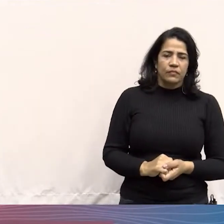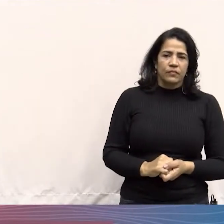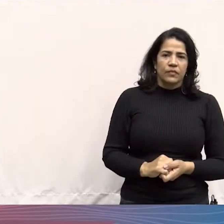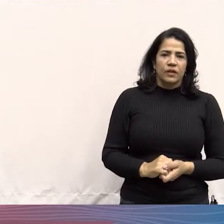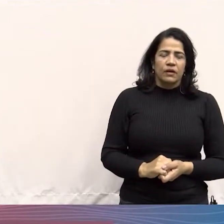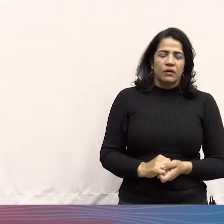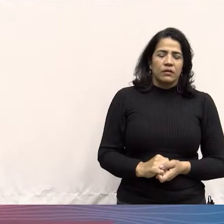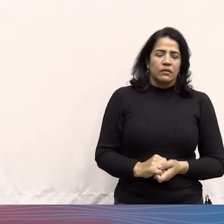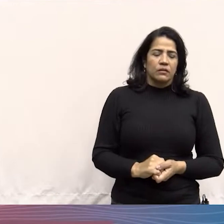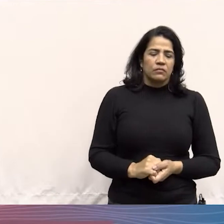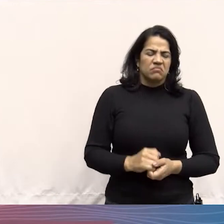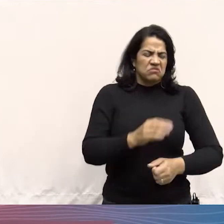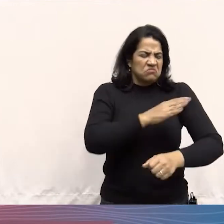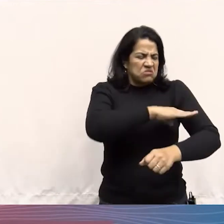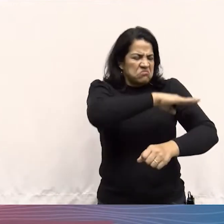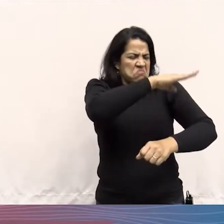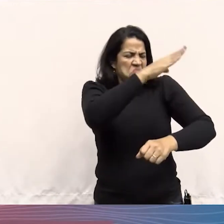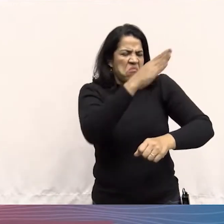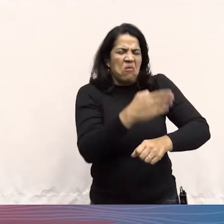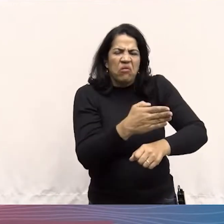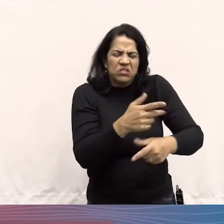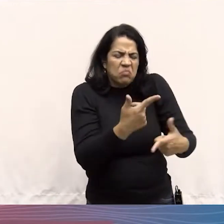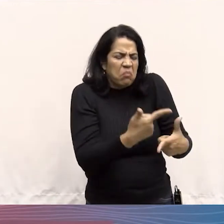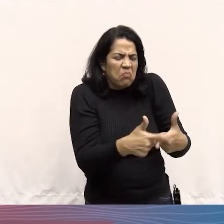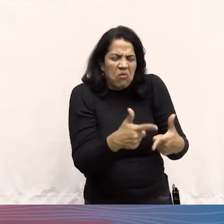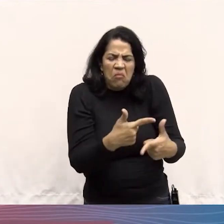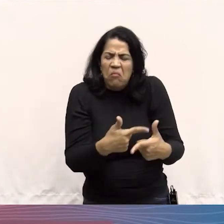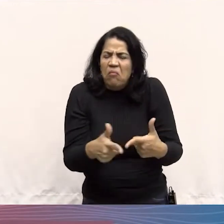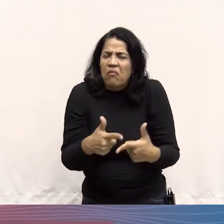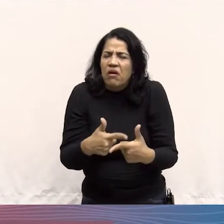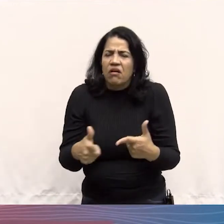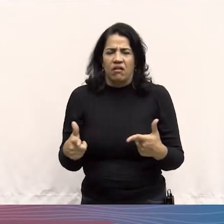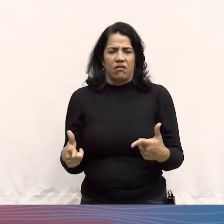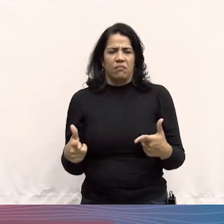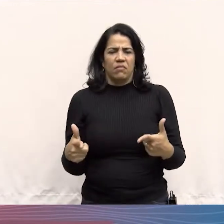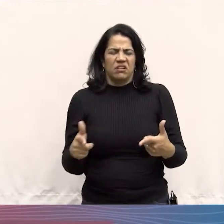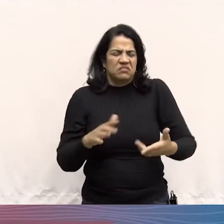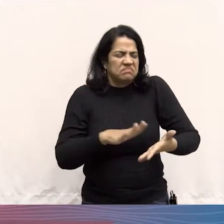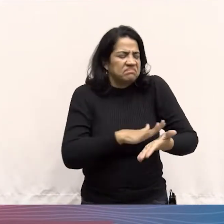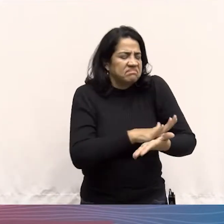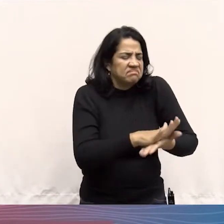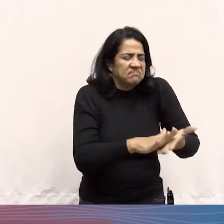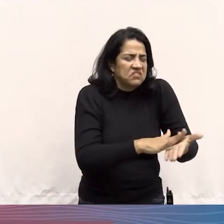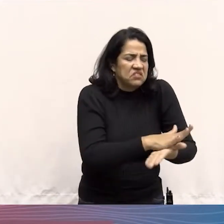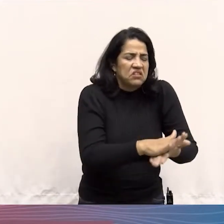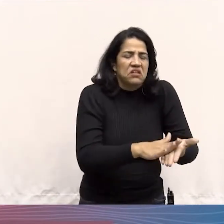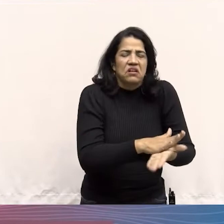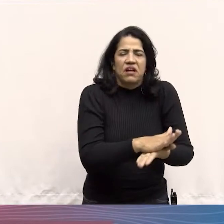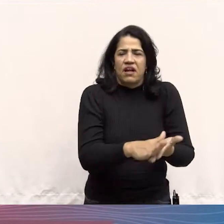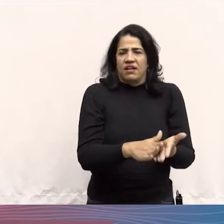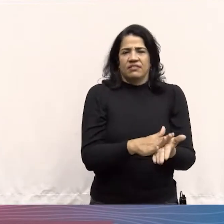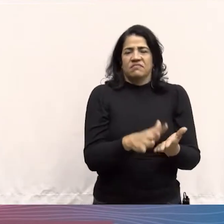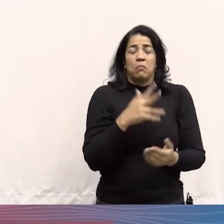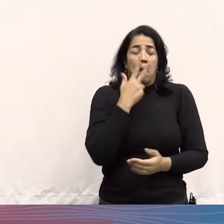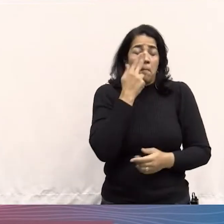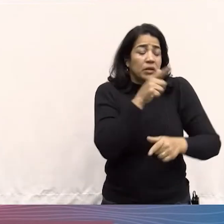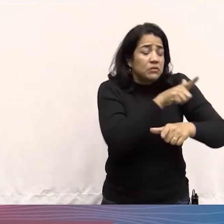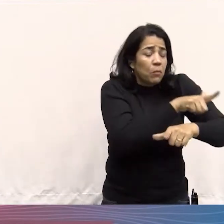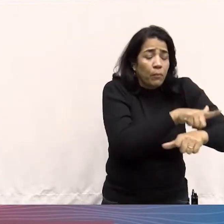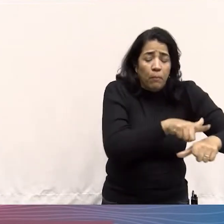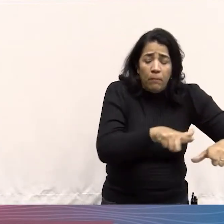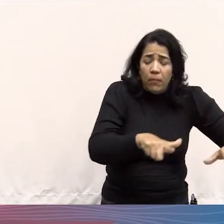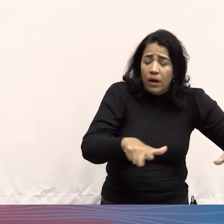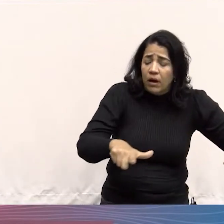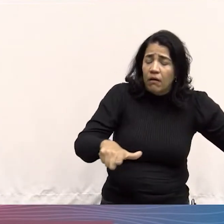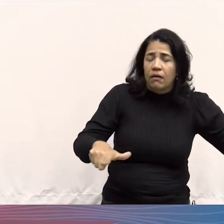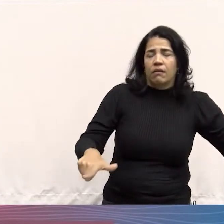assim: quem és tu, grande monte? Diante de Zorobabel serás uma campina,